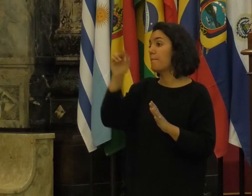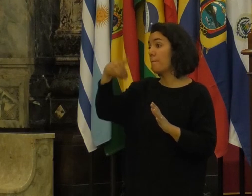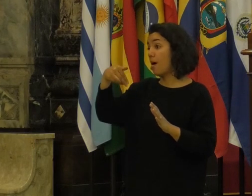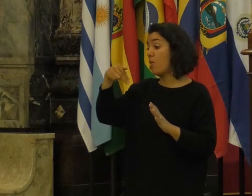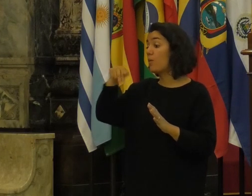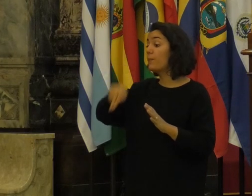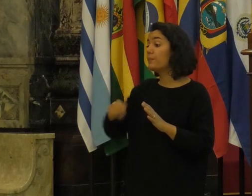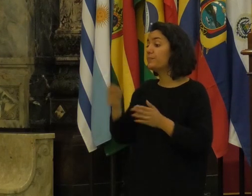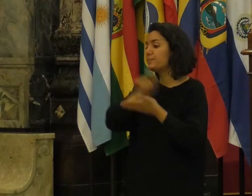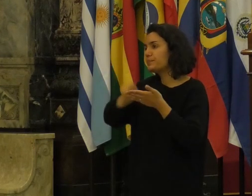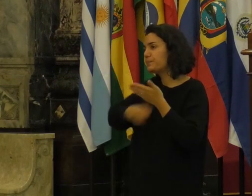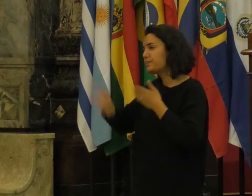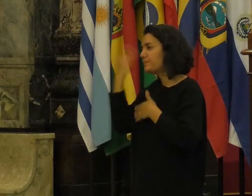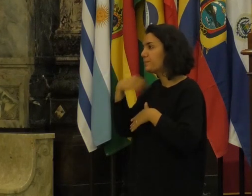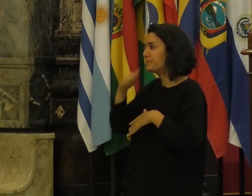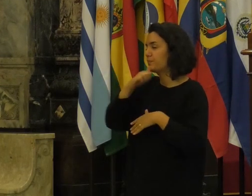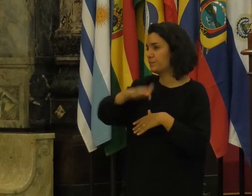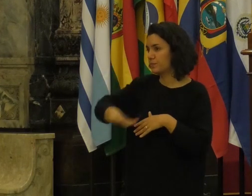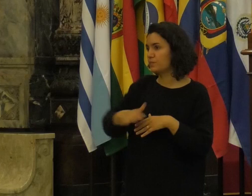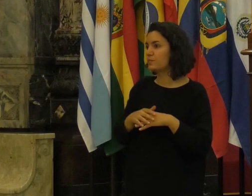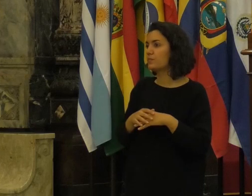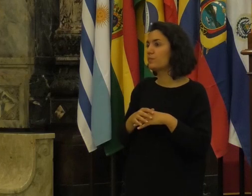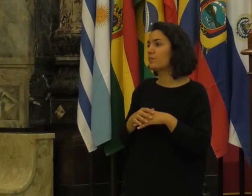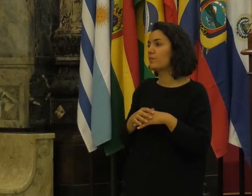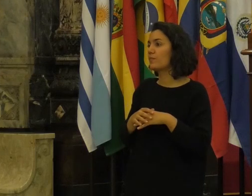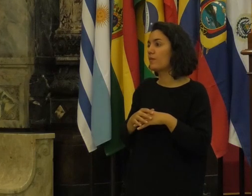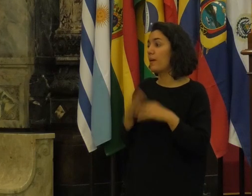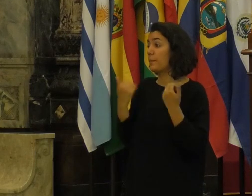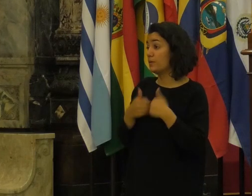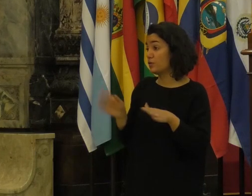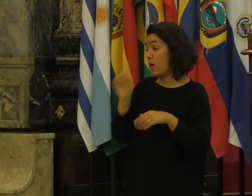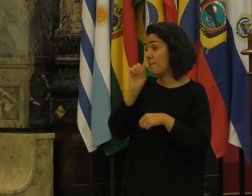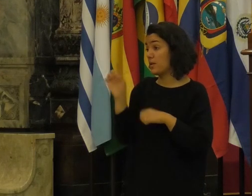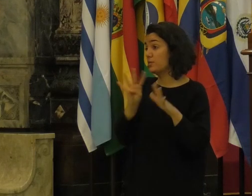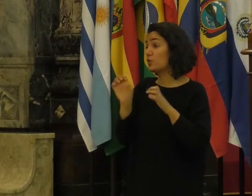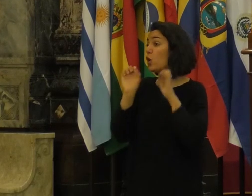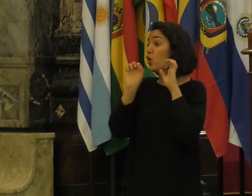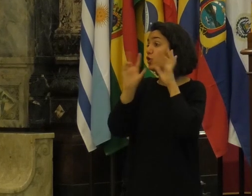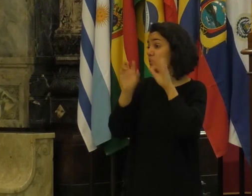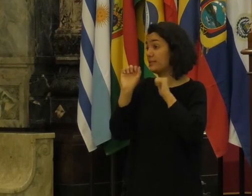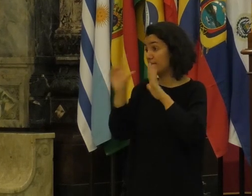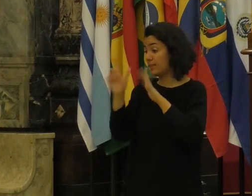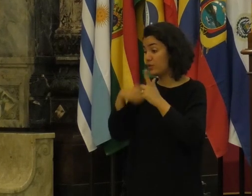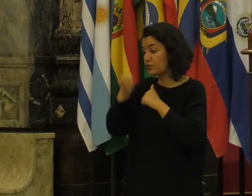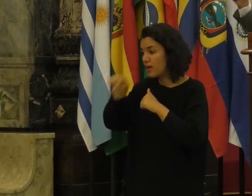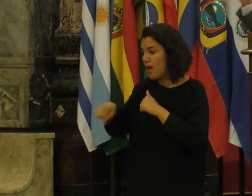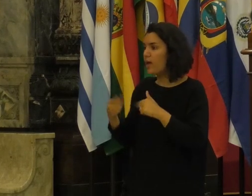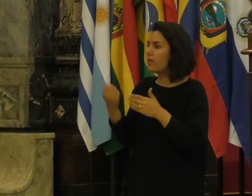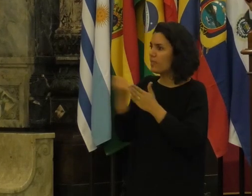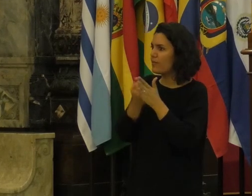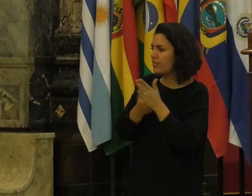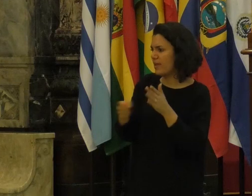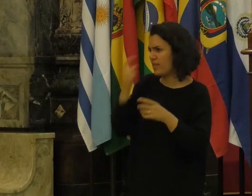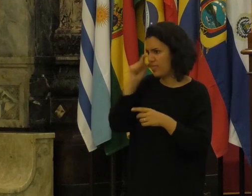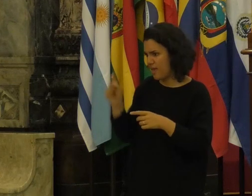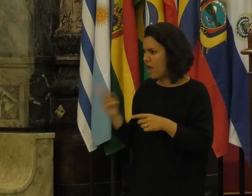en 1887. No obstante, no sería un obstáculo para la idea que queremos defender, sin poder estar un